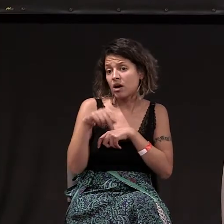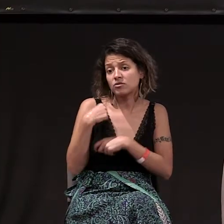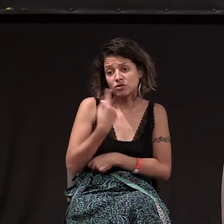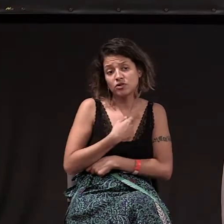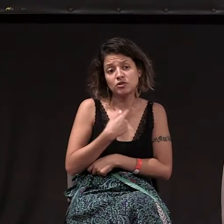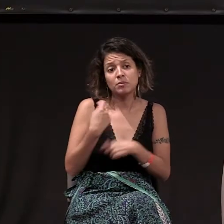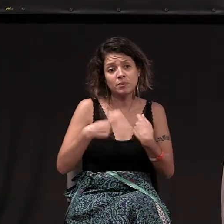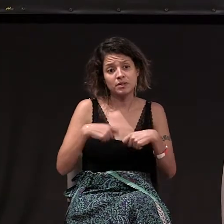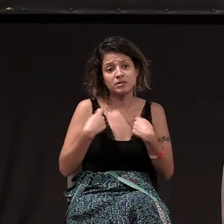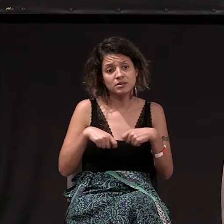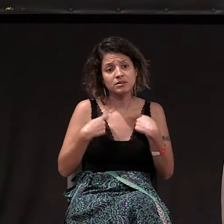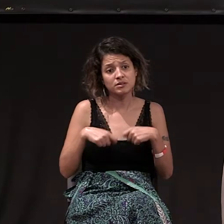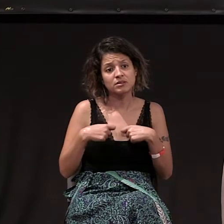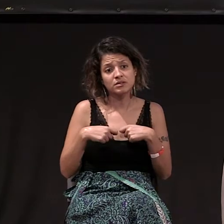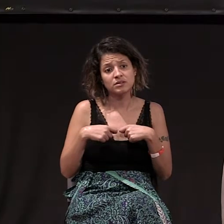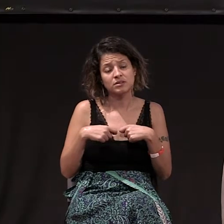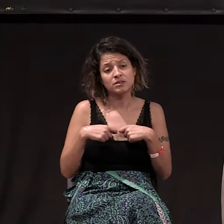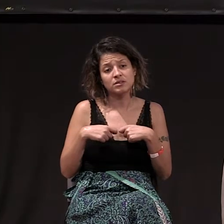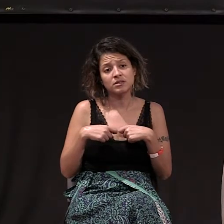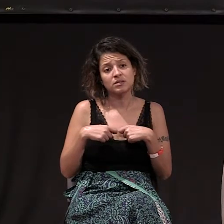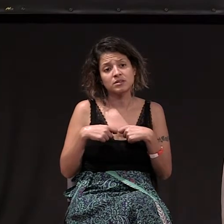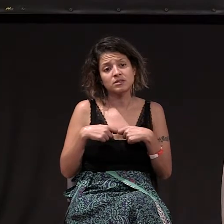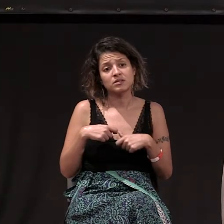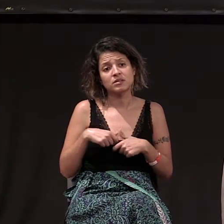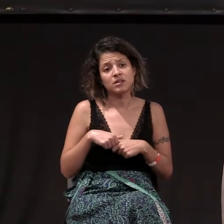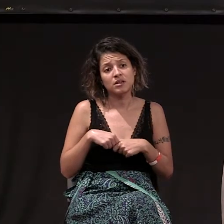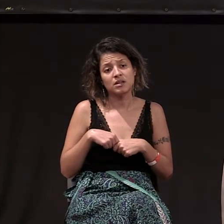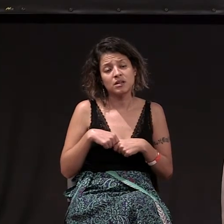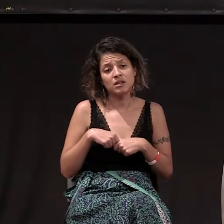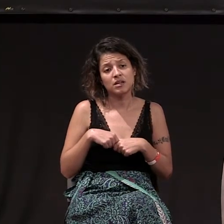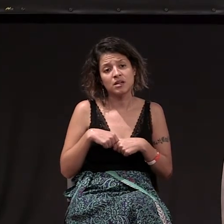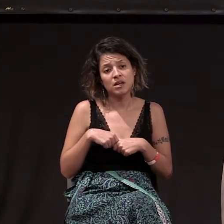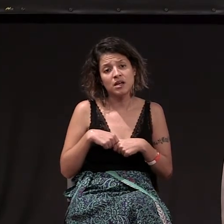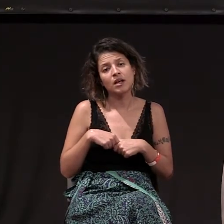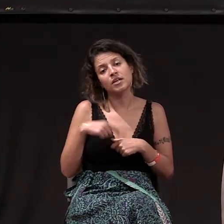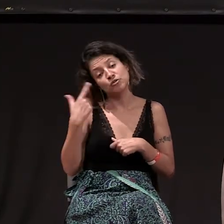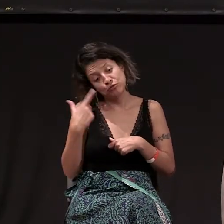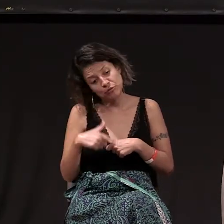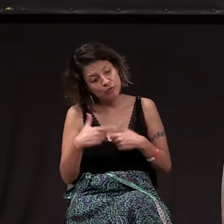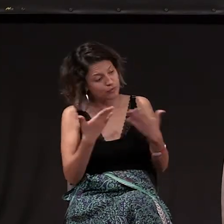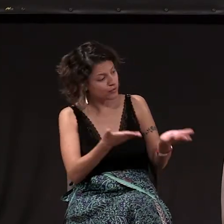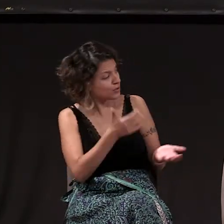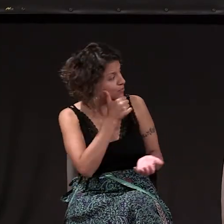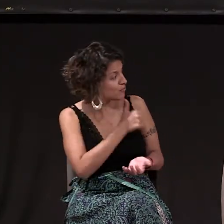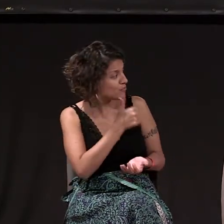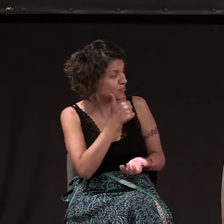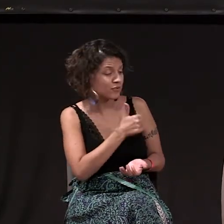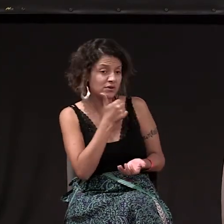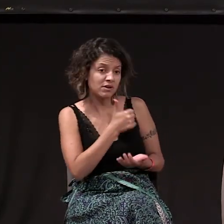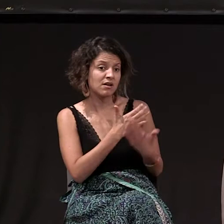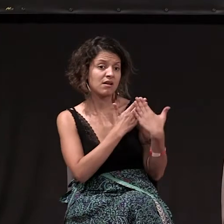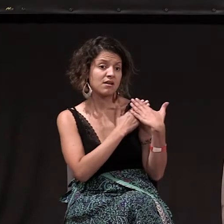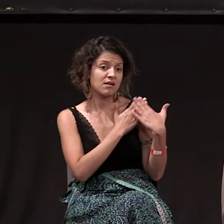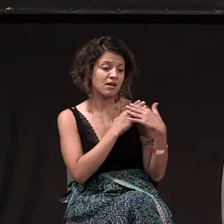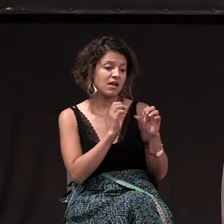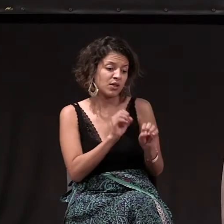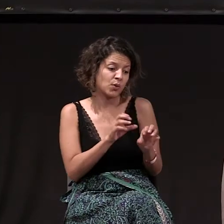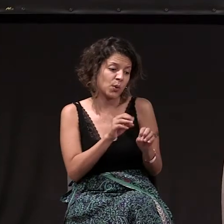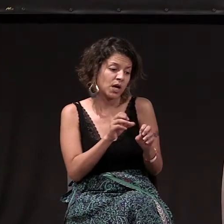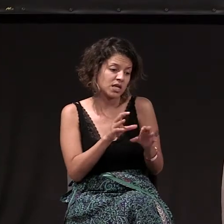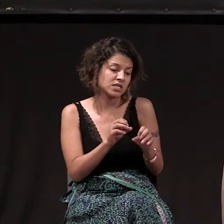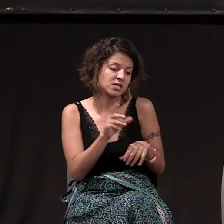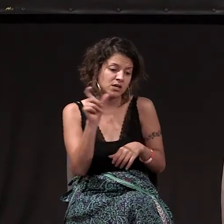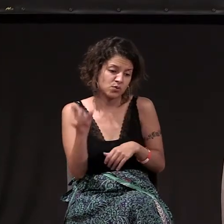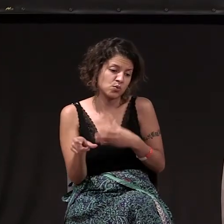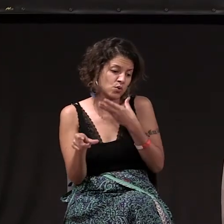precisa... E de novo, aí joga para a mulher de novo, a coisa da educação do